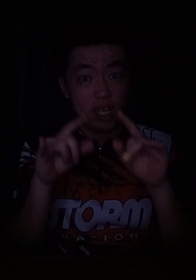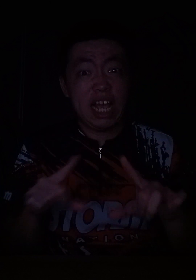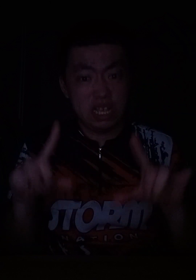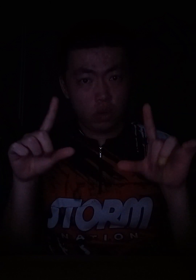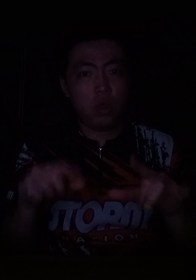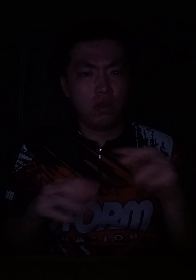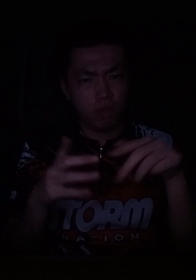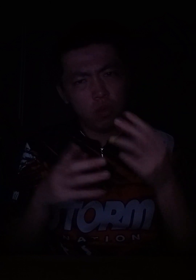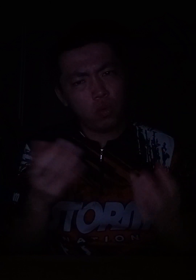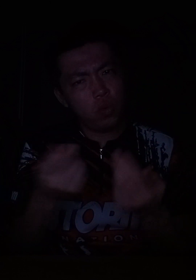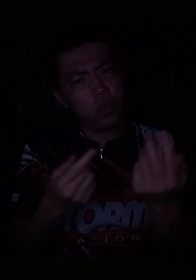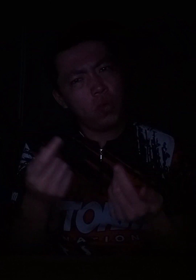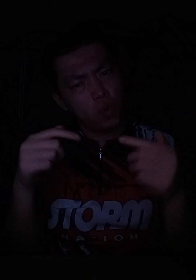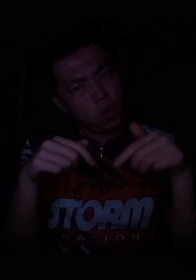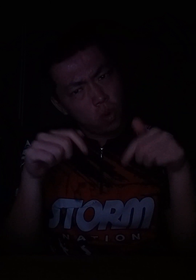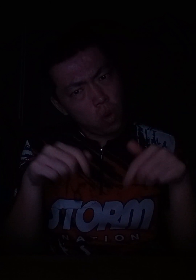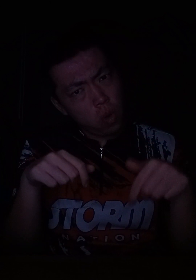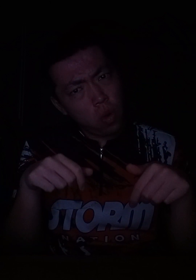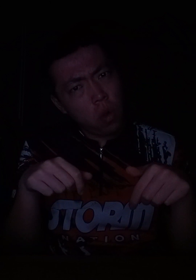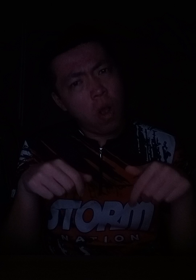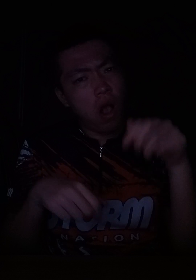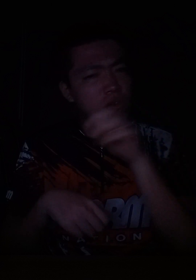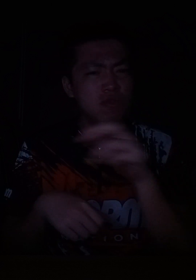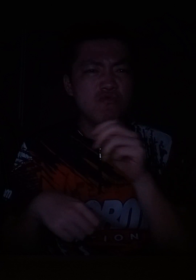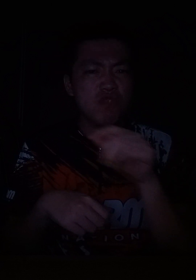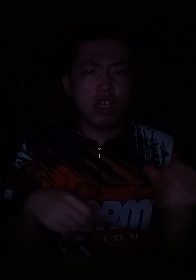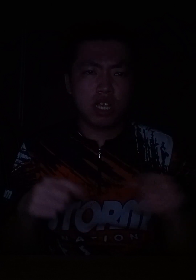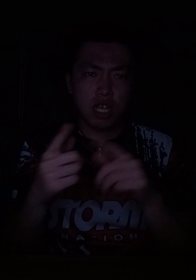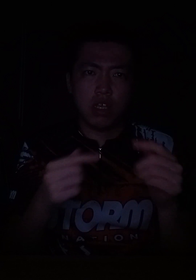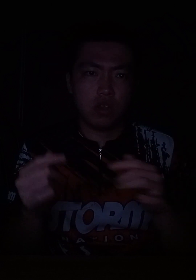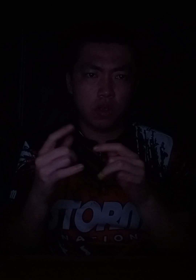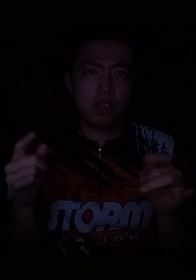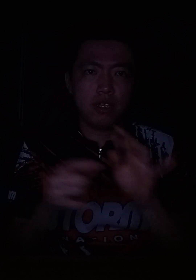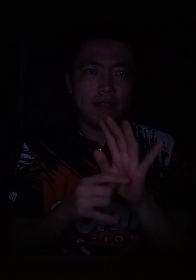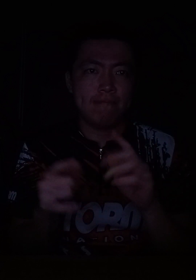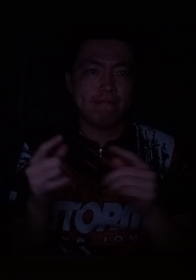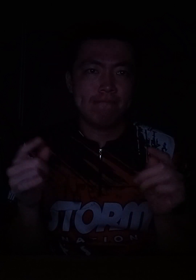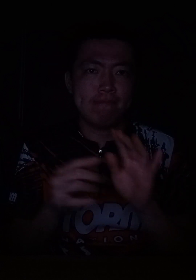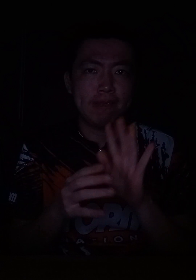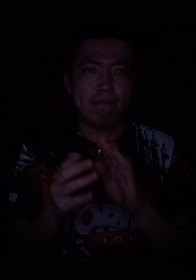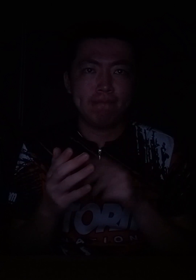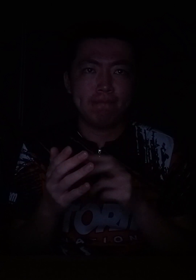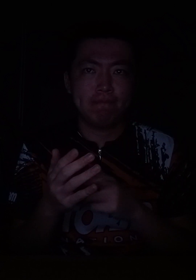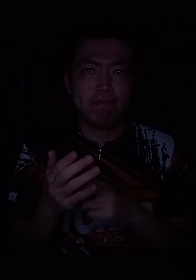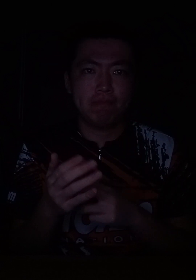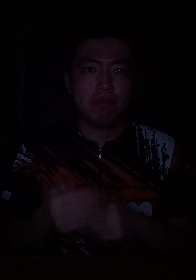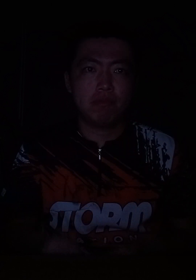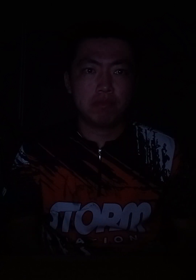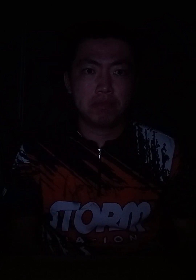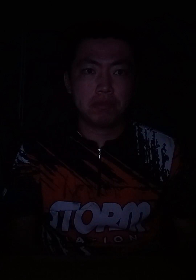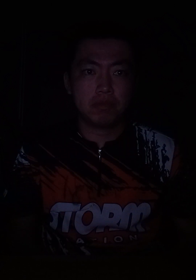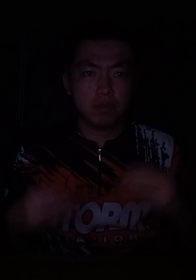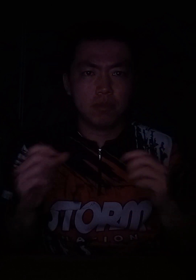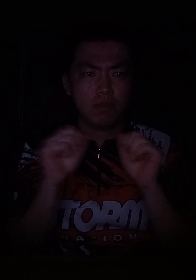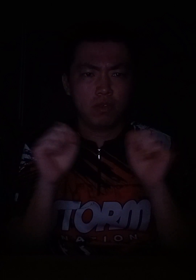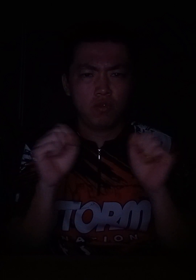속에 기온이 급격히 떨어지면서 무전 등에 취약해졌을 것으로 추정할 뿐입니다. 겨울철에 날씨가